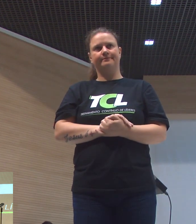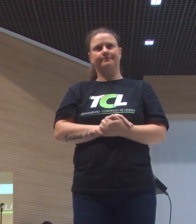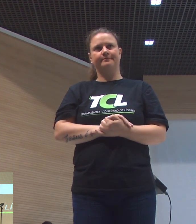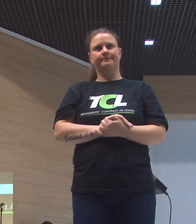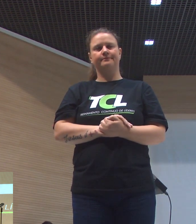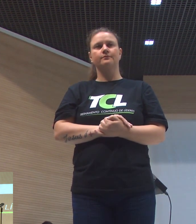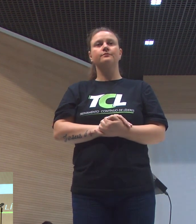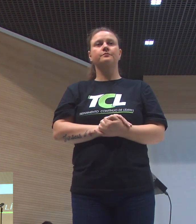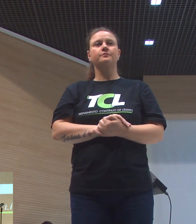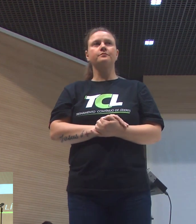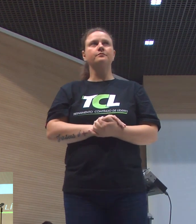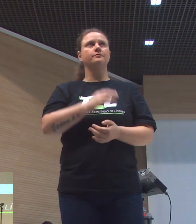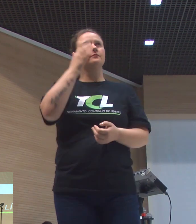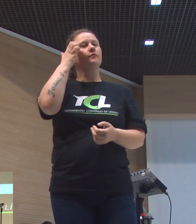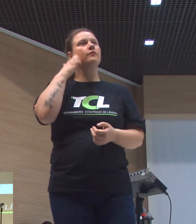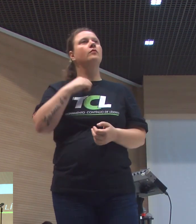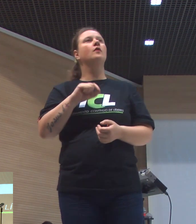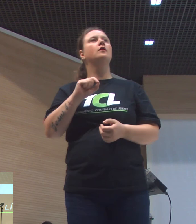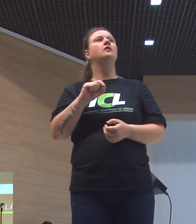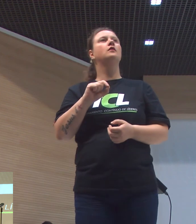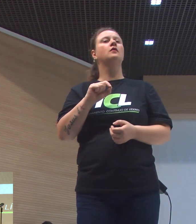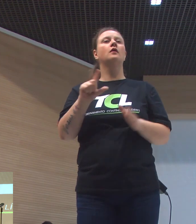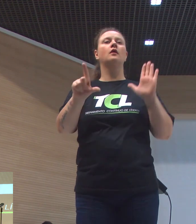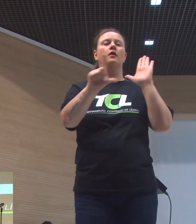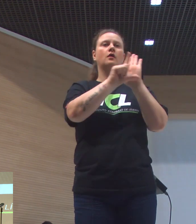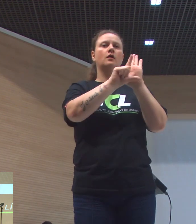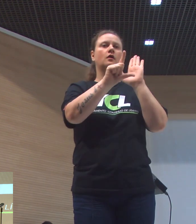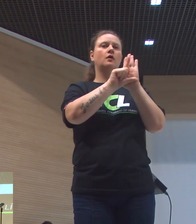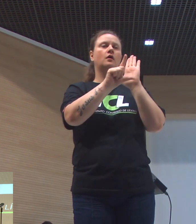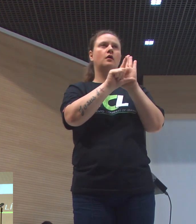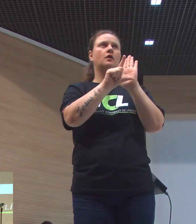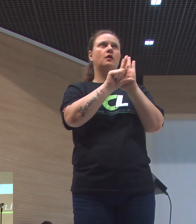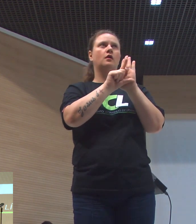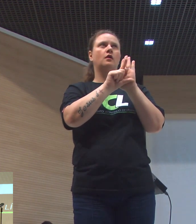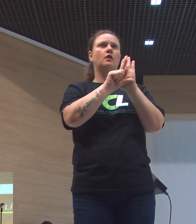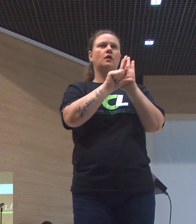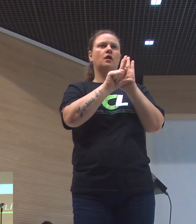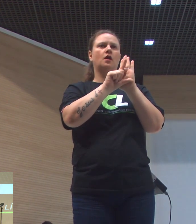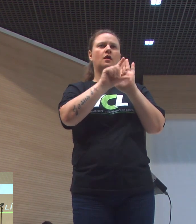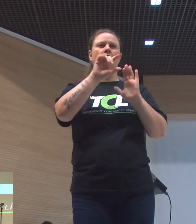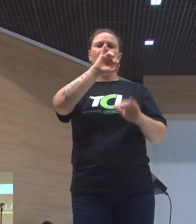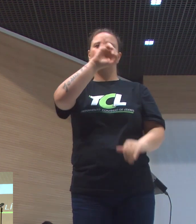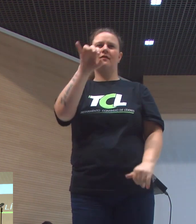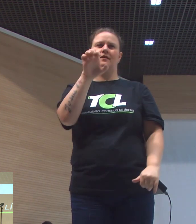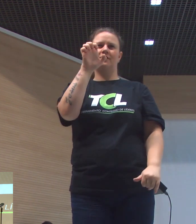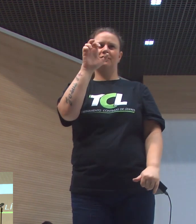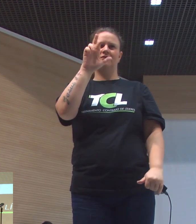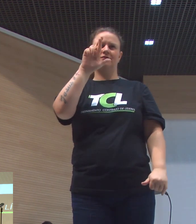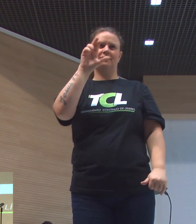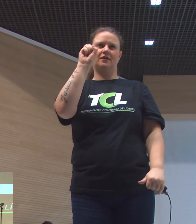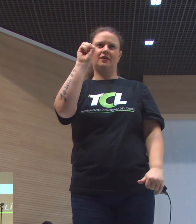que ficou sendo chamada de essa lei do Gerson, de levar vantagem em tudo, se instalou